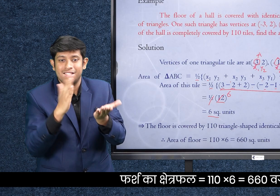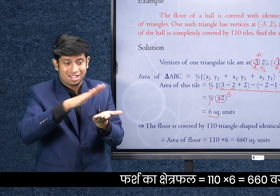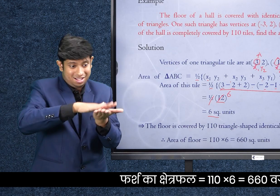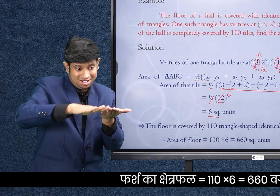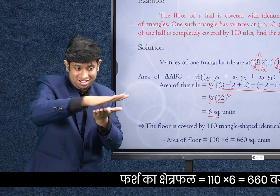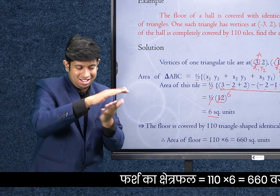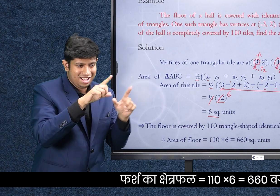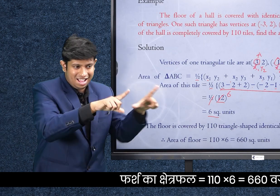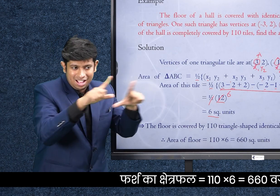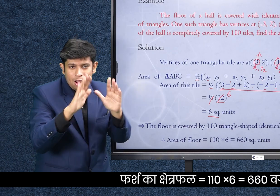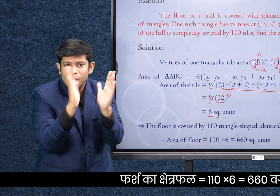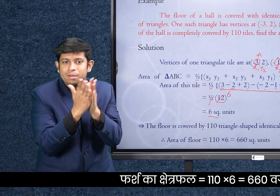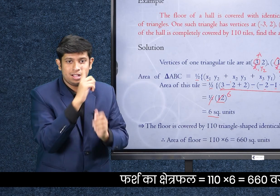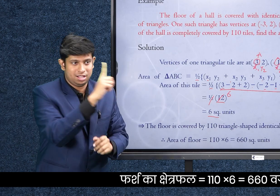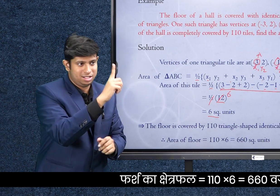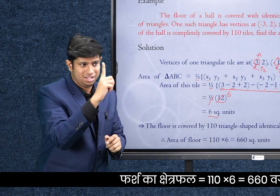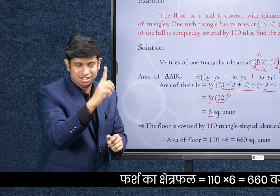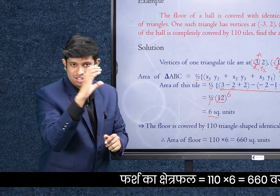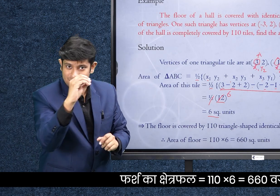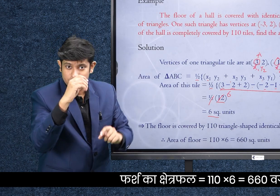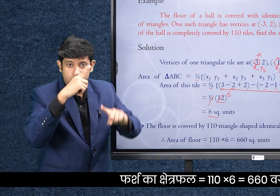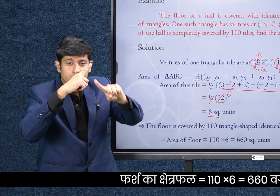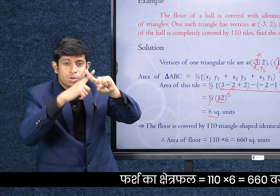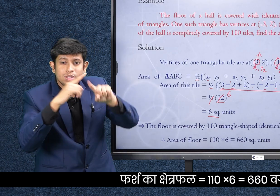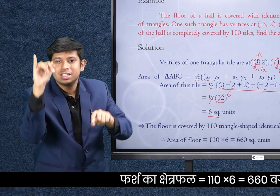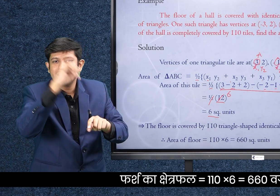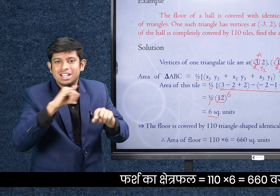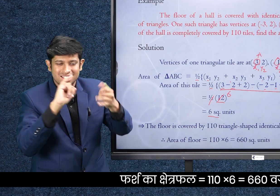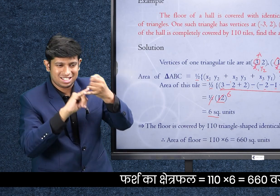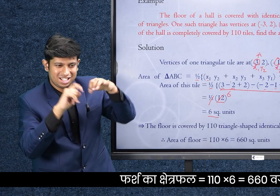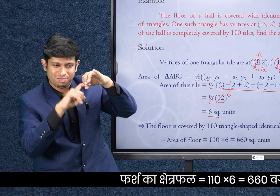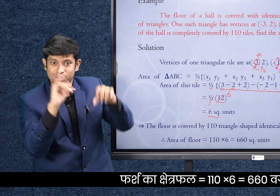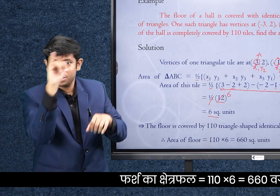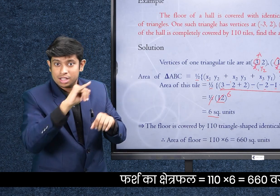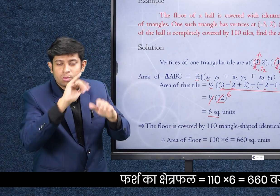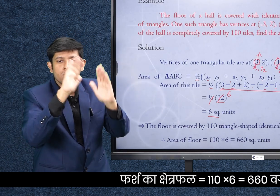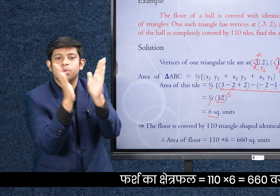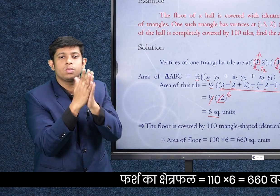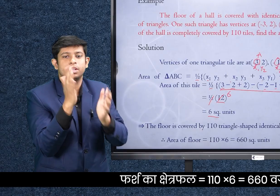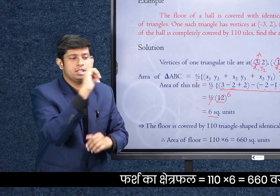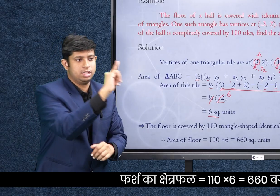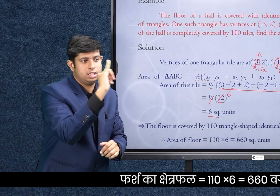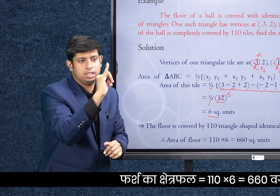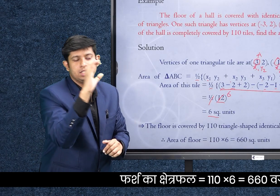क्षेत्रफल इज इक्वल 110 इंटू 6 इज इक्वल 660 वर्ग इकाई।